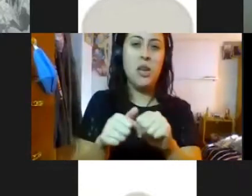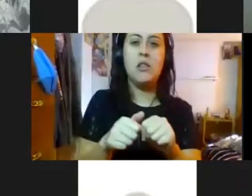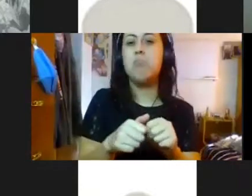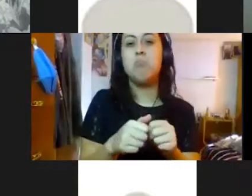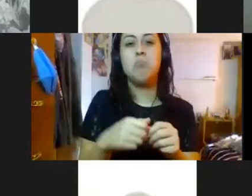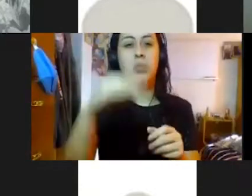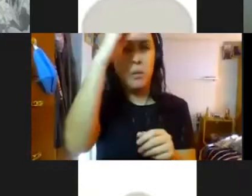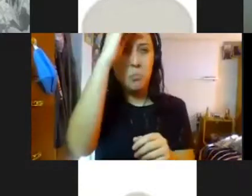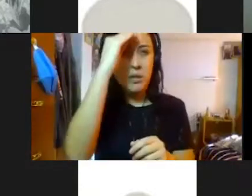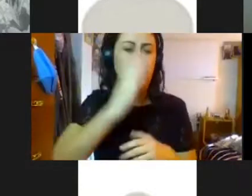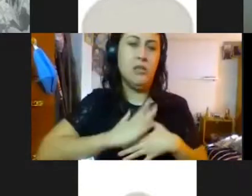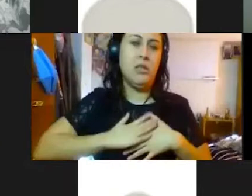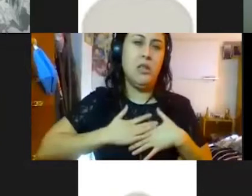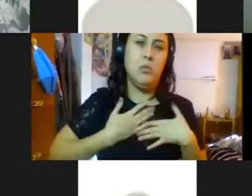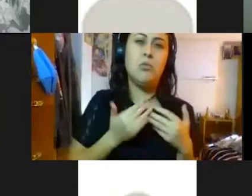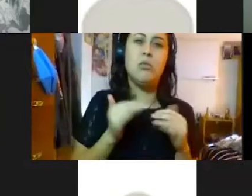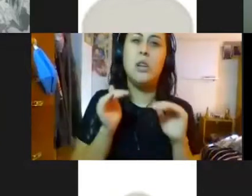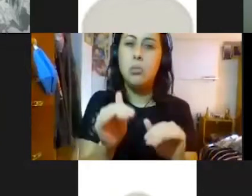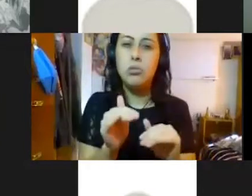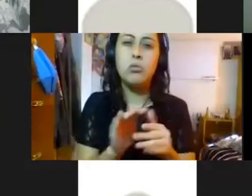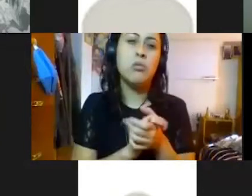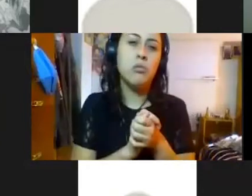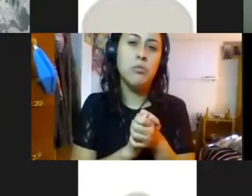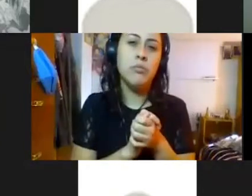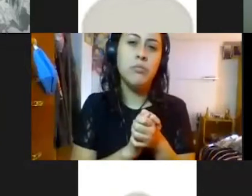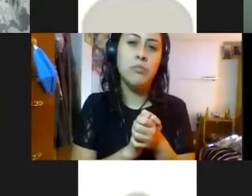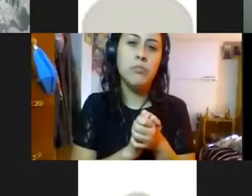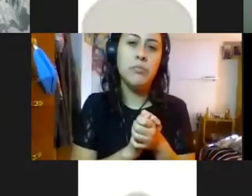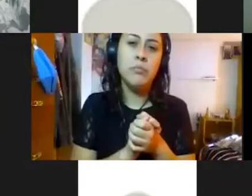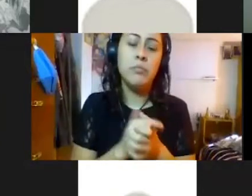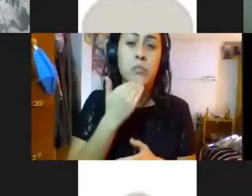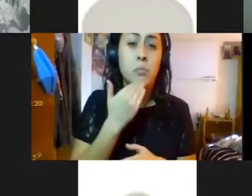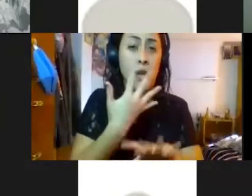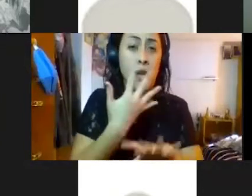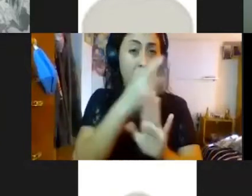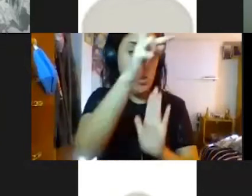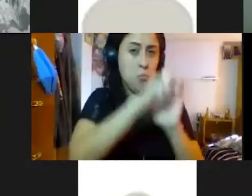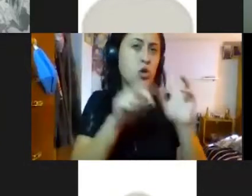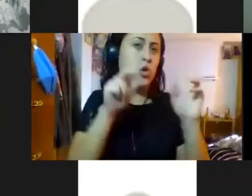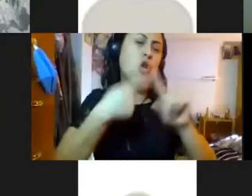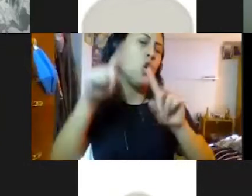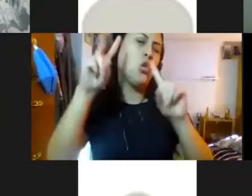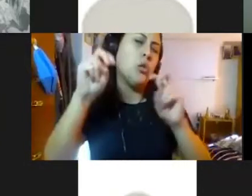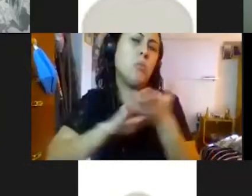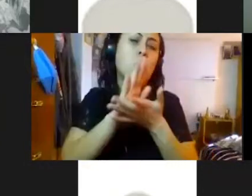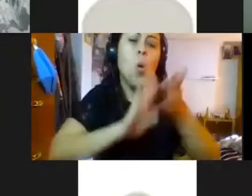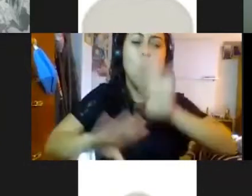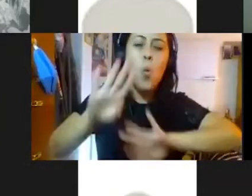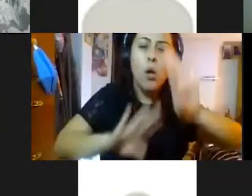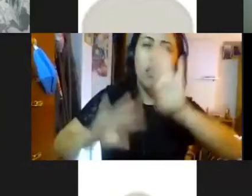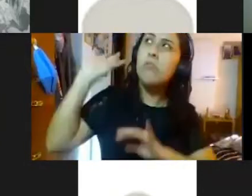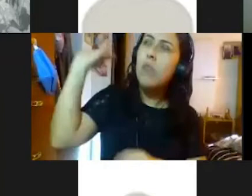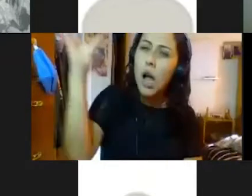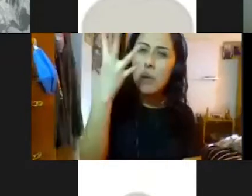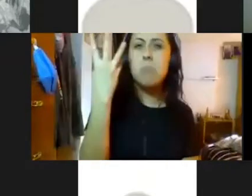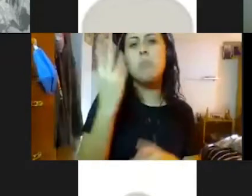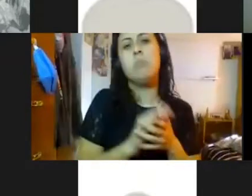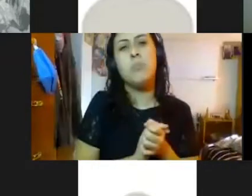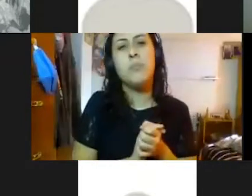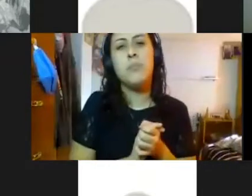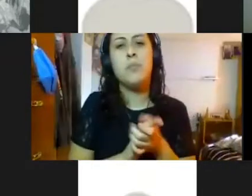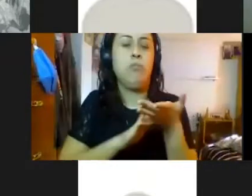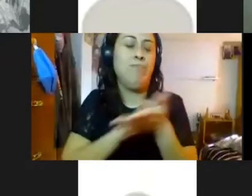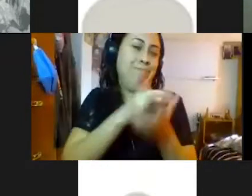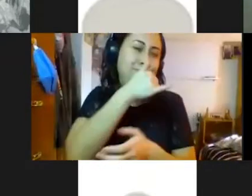bienestar emocional hasta hemos tenido proyectos de cuidado del medio ambiente, cuando, estoy hablando hace